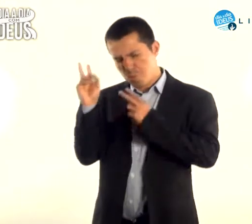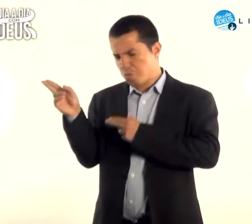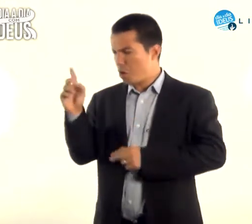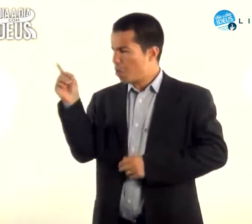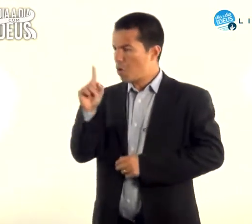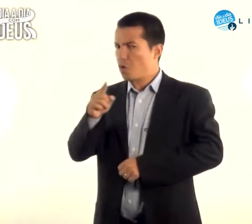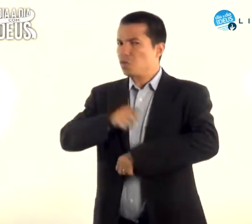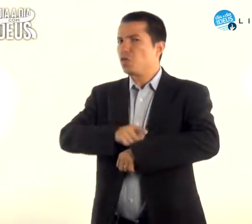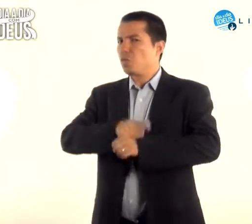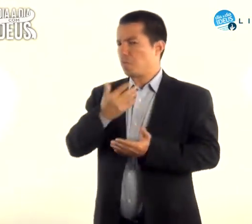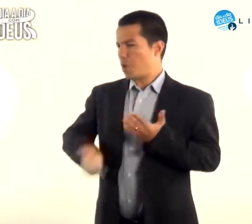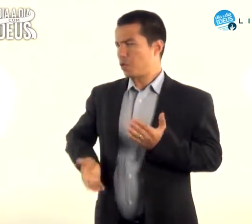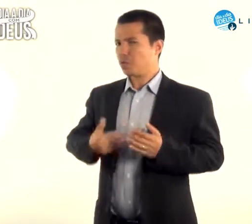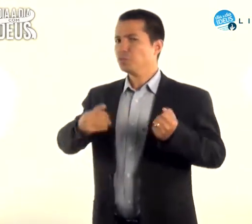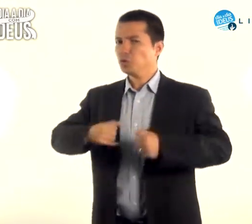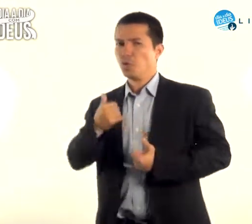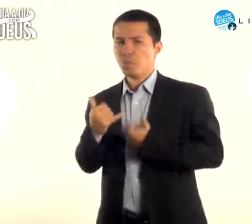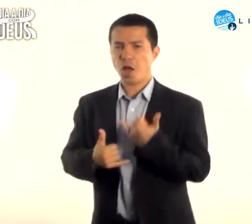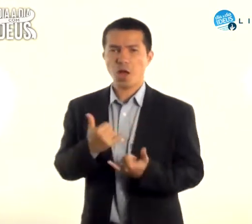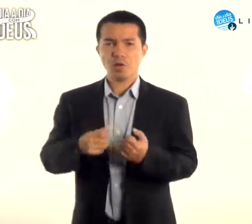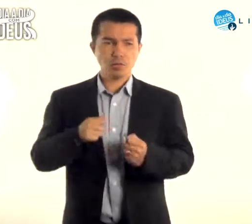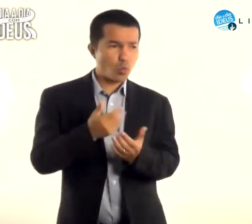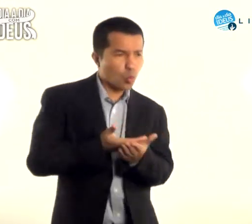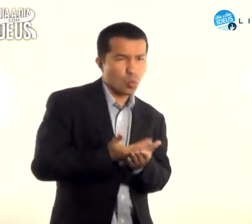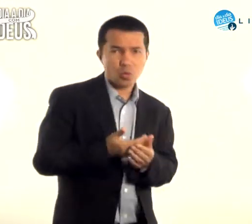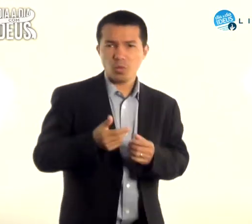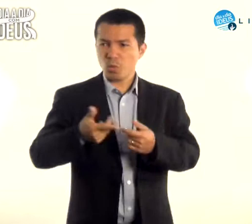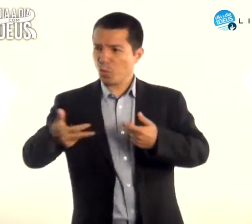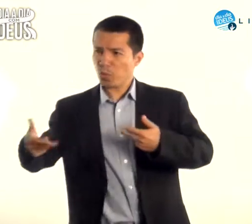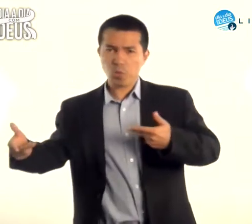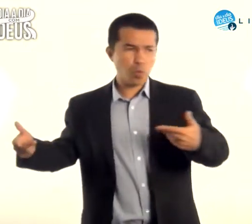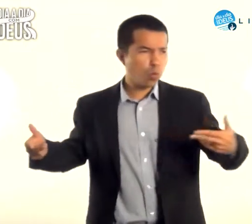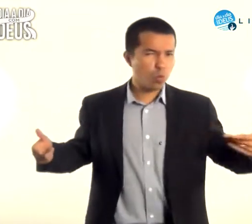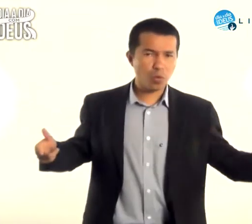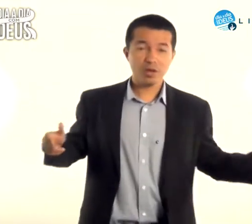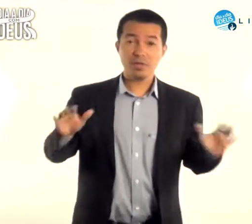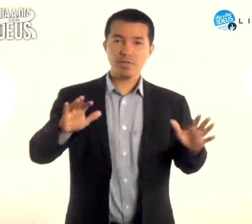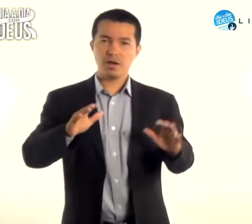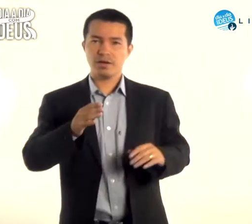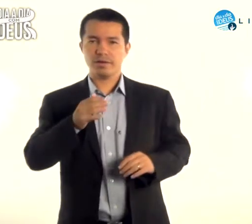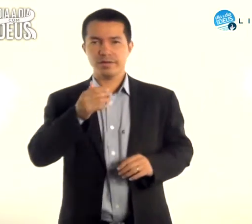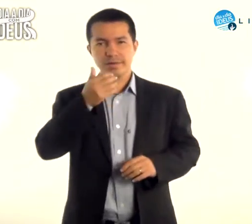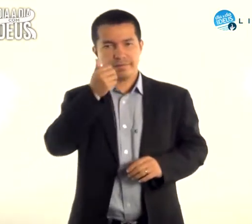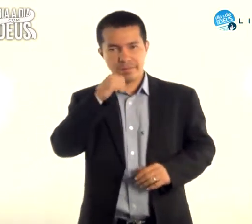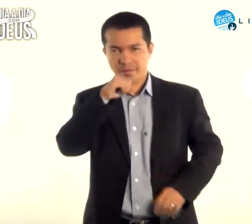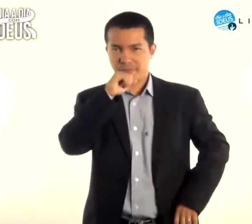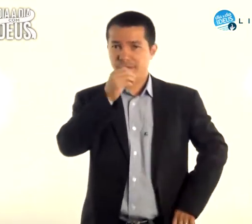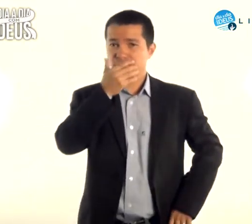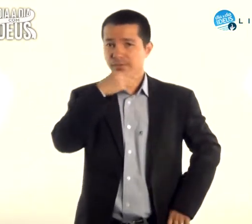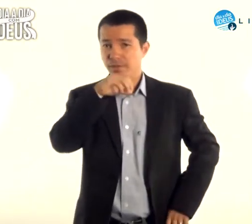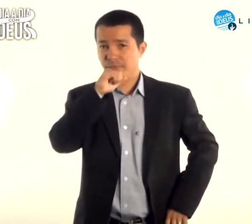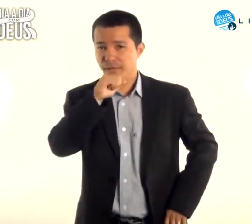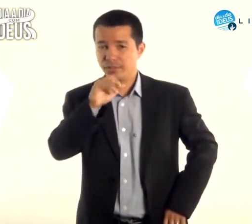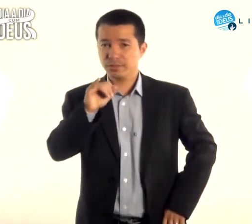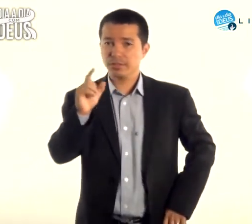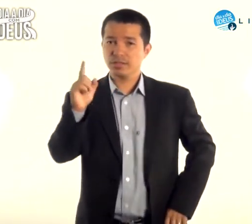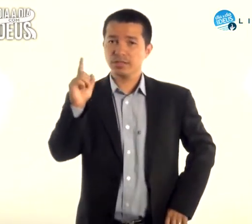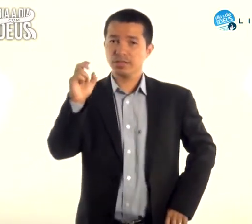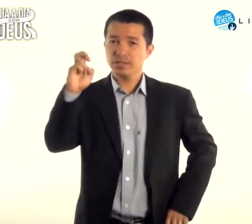ela, né? E não dá. Agora pai e mãe, já adultos, se puder ter um cantinho para dormir, né? Com uns 15 minutos, dorme em